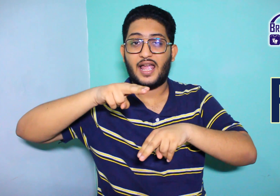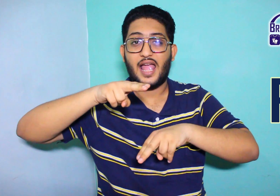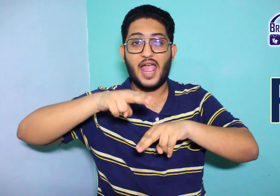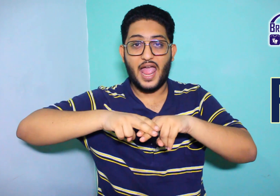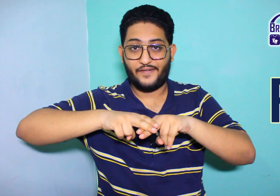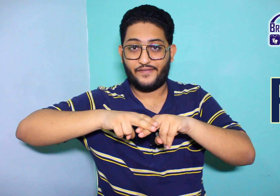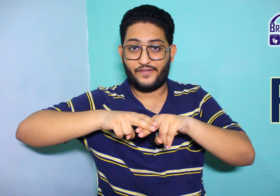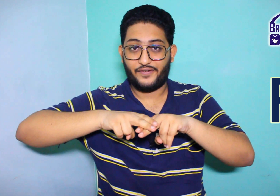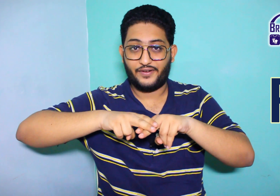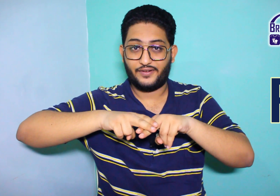एफ